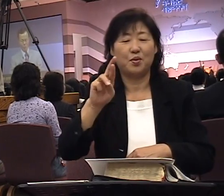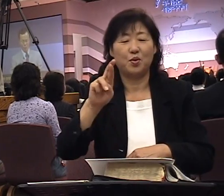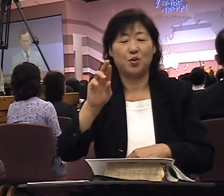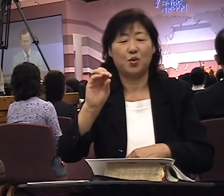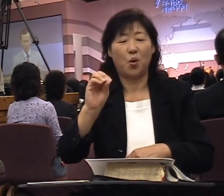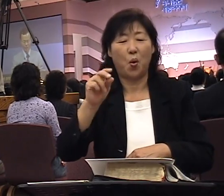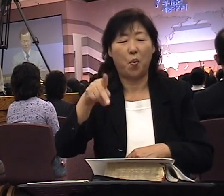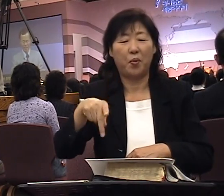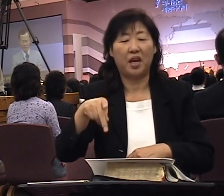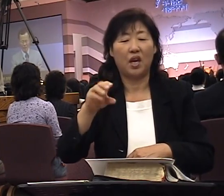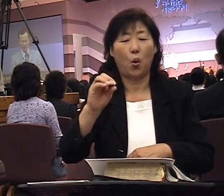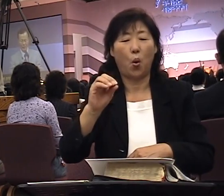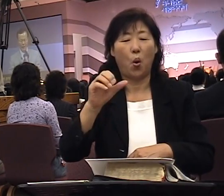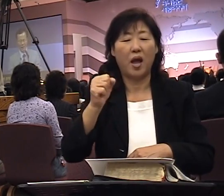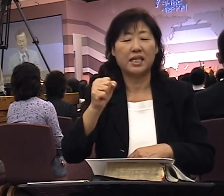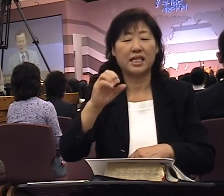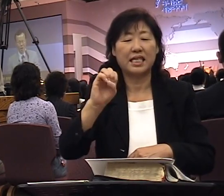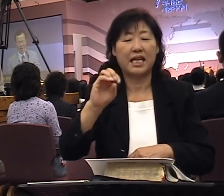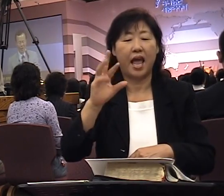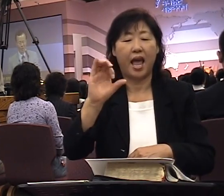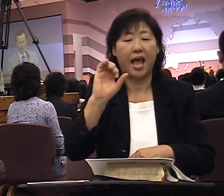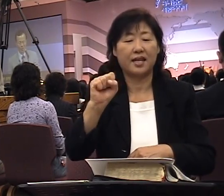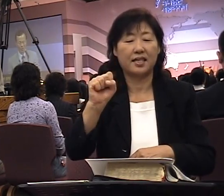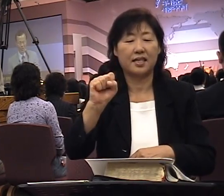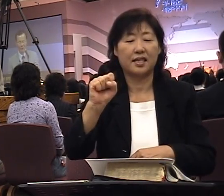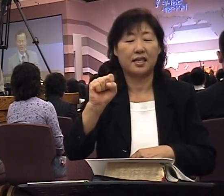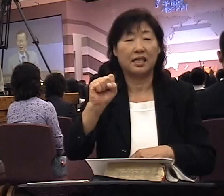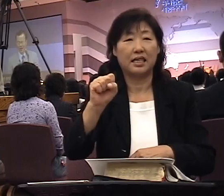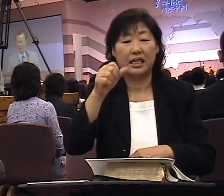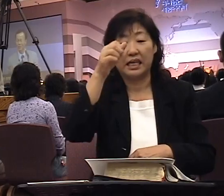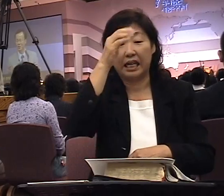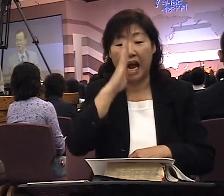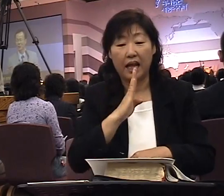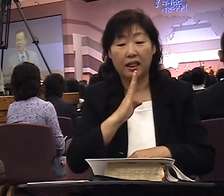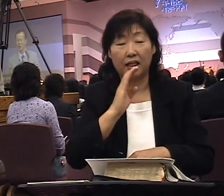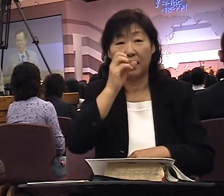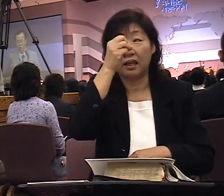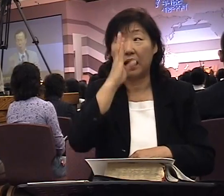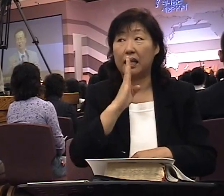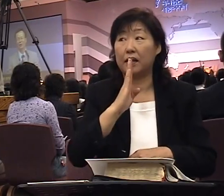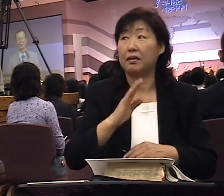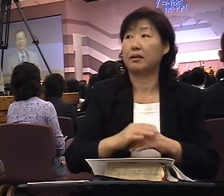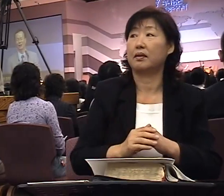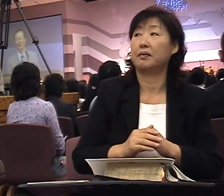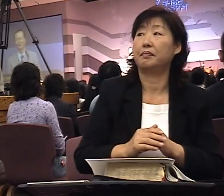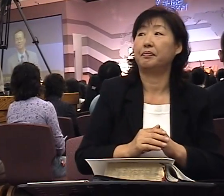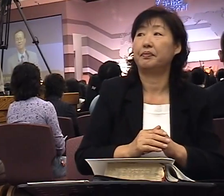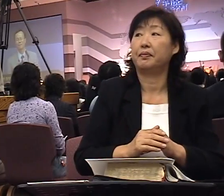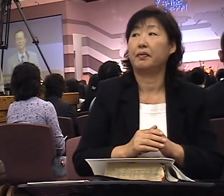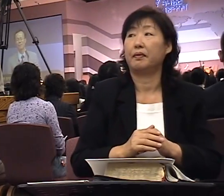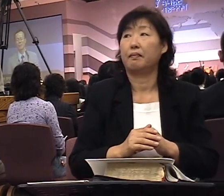God disposes. 인간이 작정한 것을 하나님께서는 처분하신다.